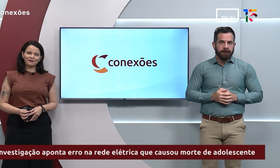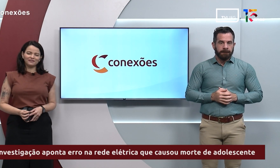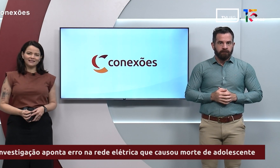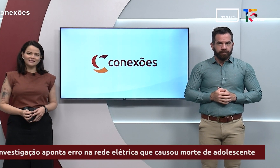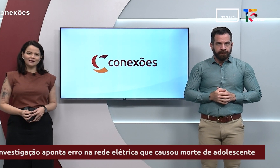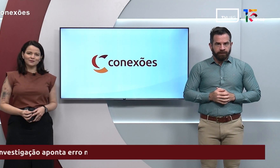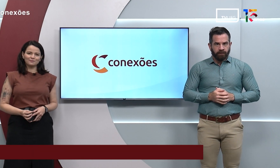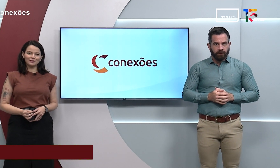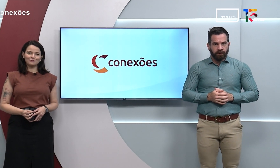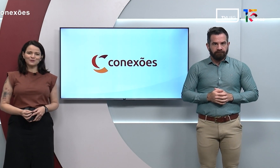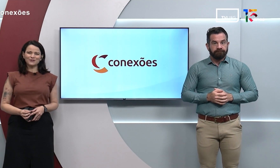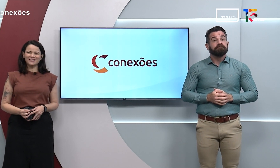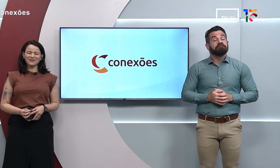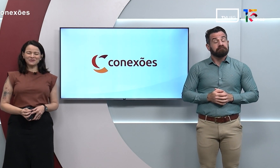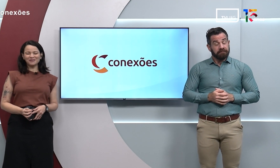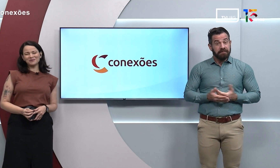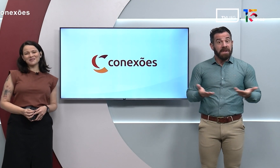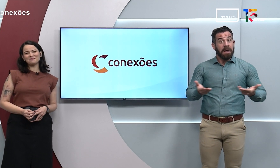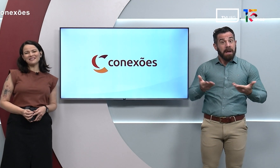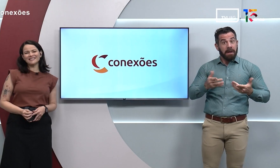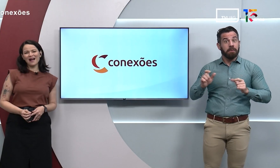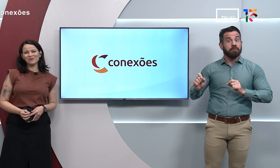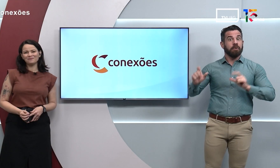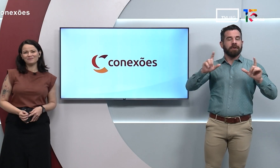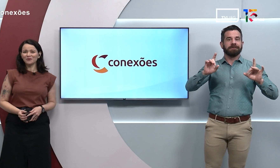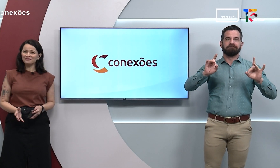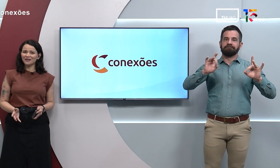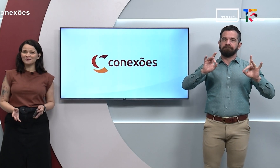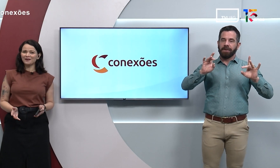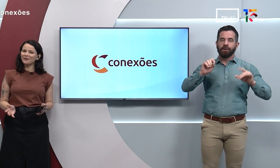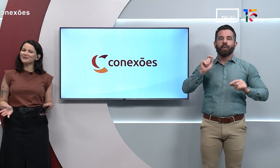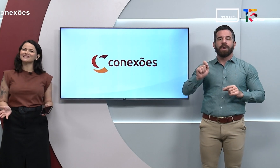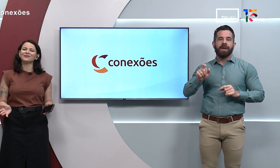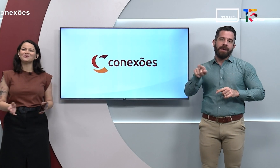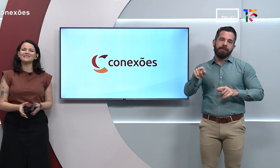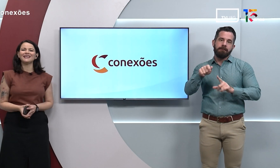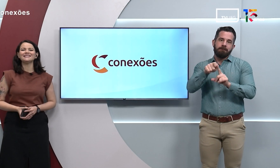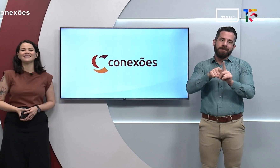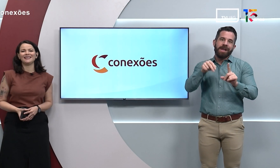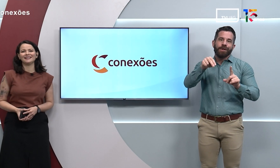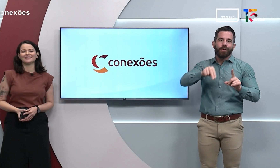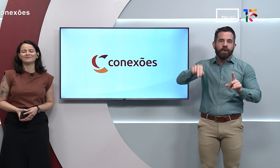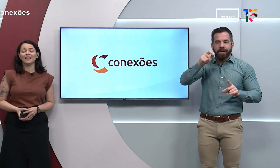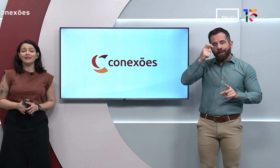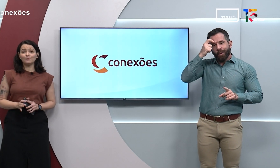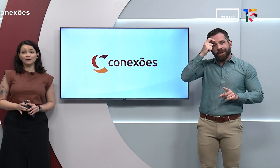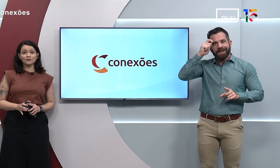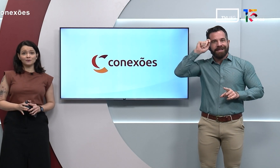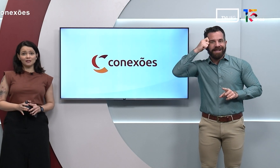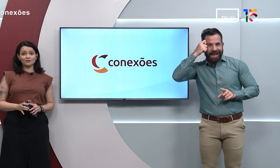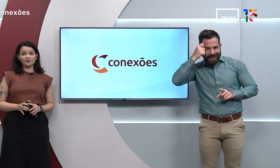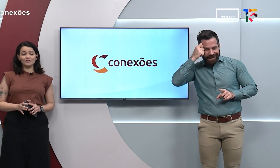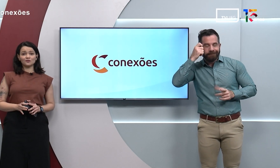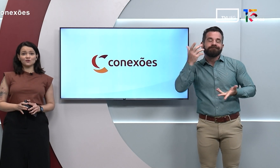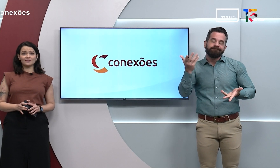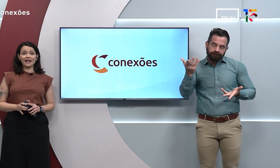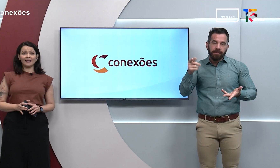Bom, e para finalizar o nosso programa de hoje tem conteúdo especial. Novembro é o mês da consciência negra e por isso